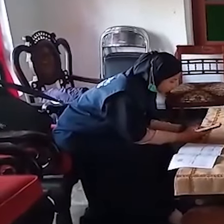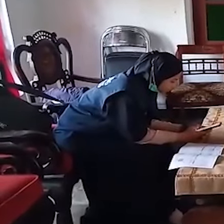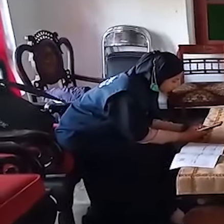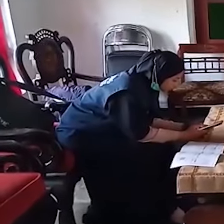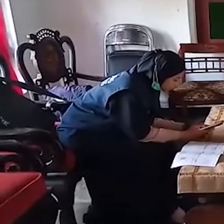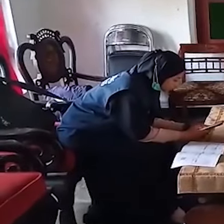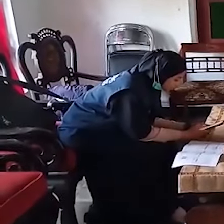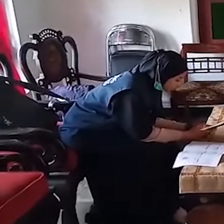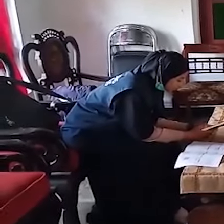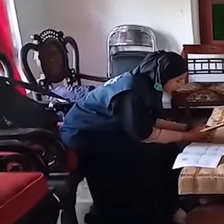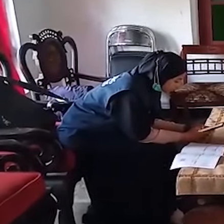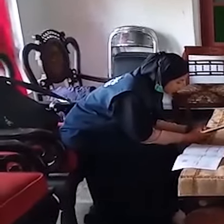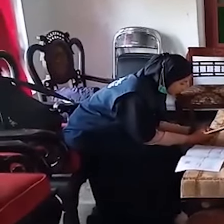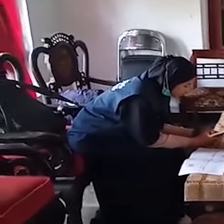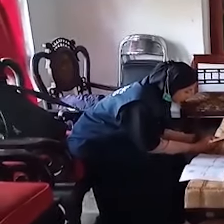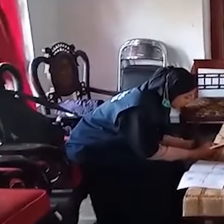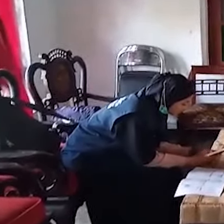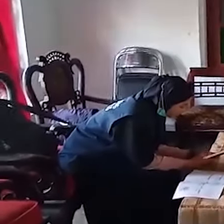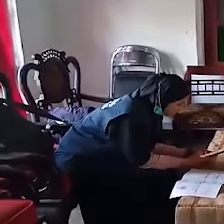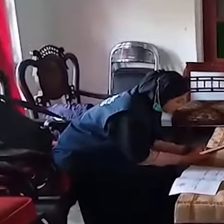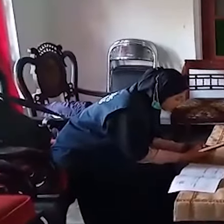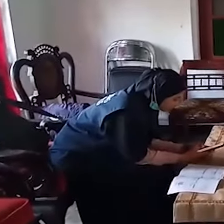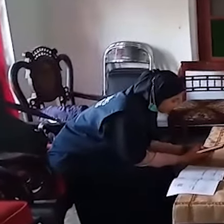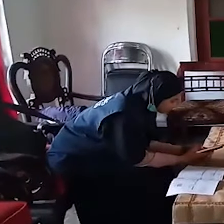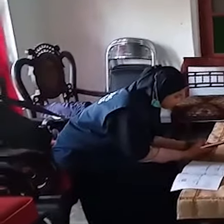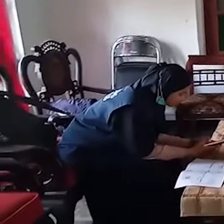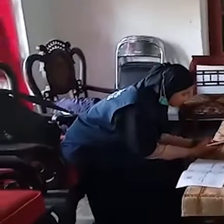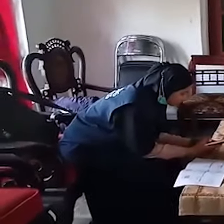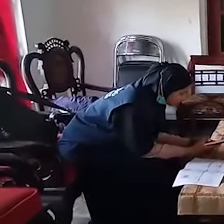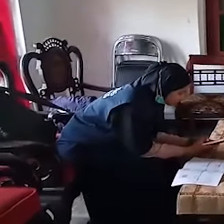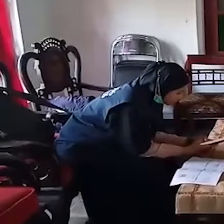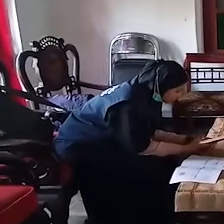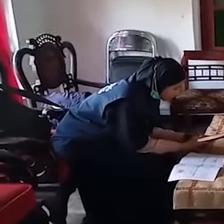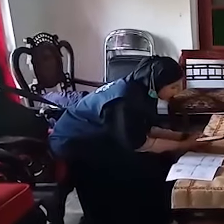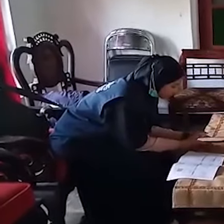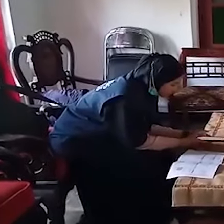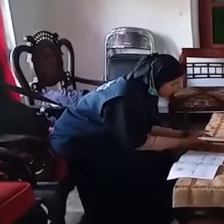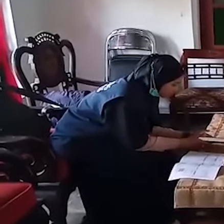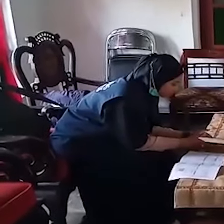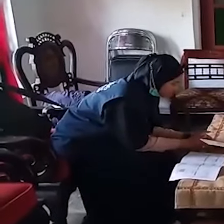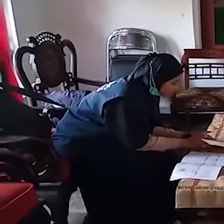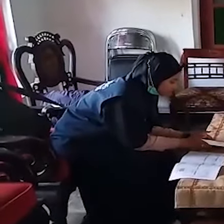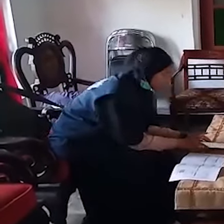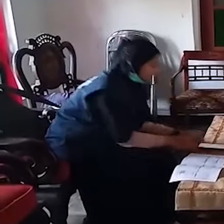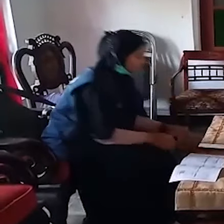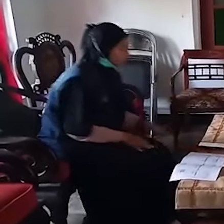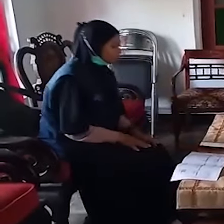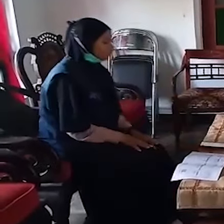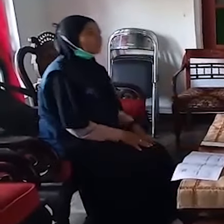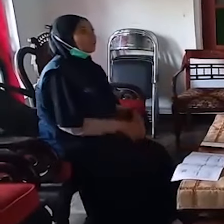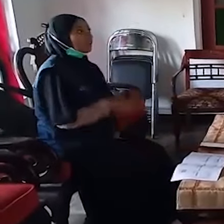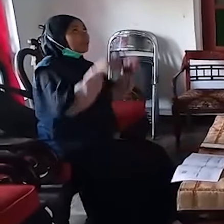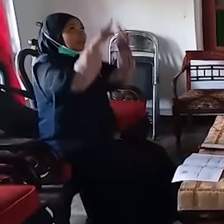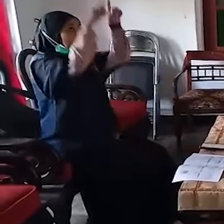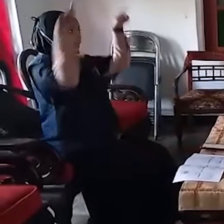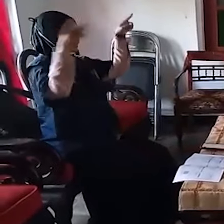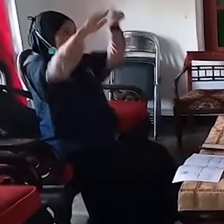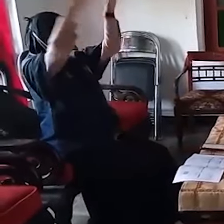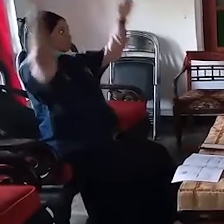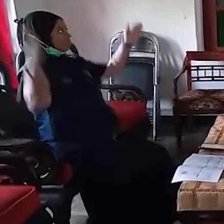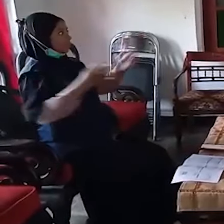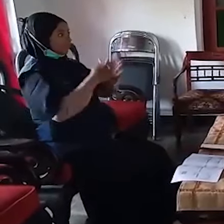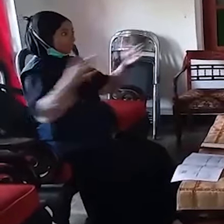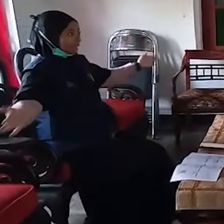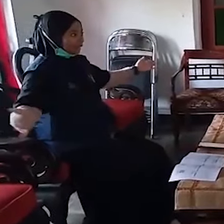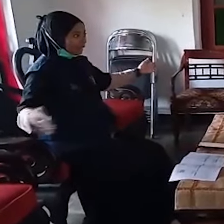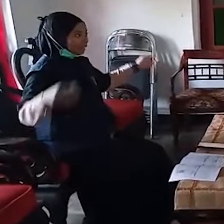kesusahan pas isyarat, itu kita alternatifnya adalah tulisan. Jadi kita bisa menulis.